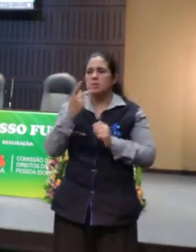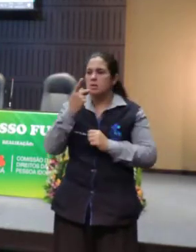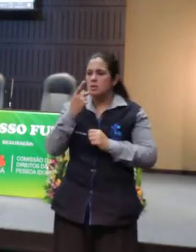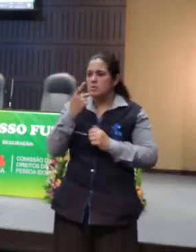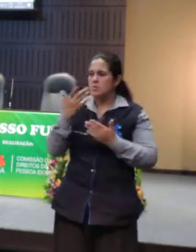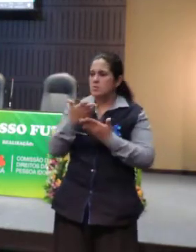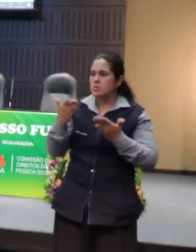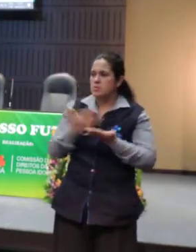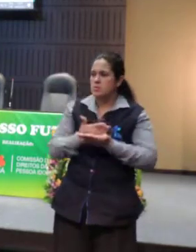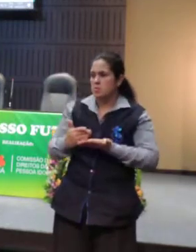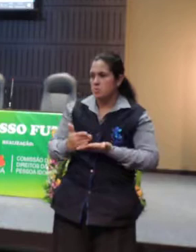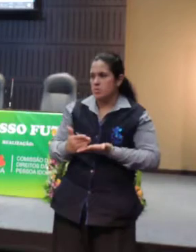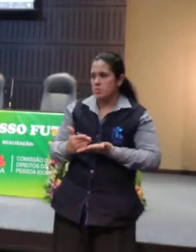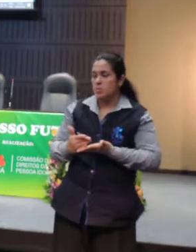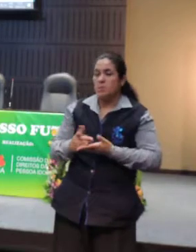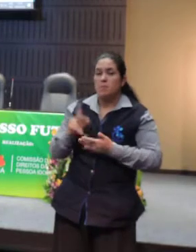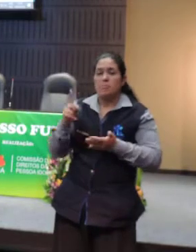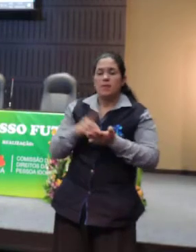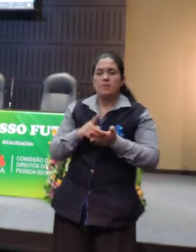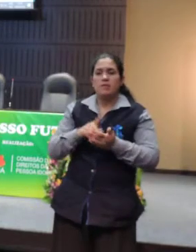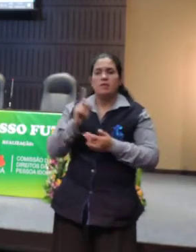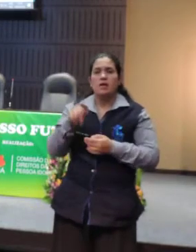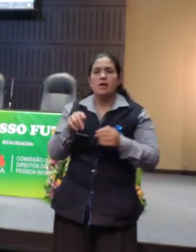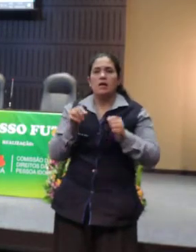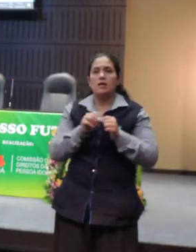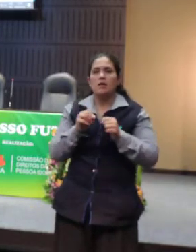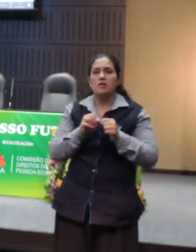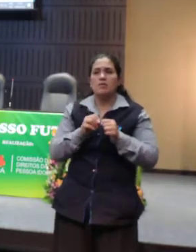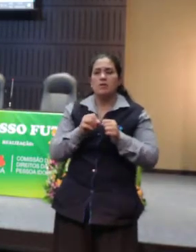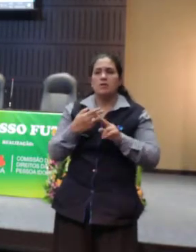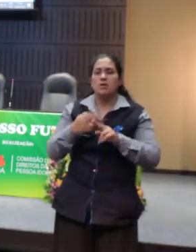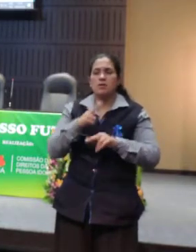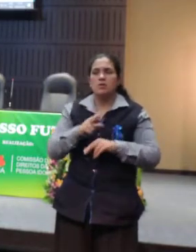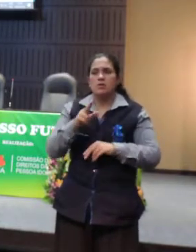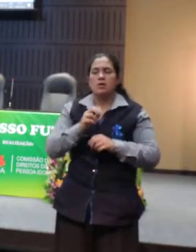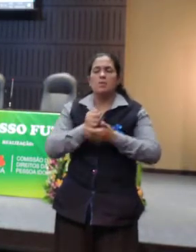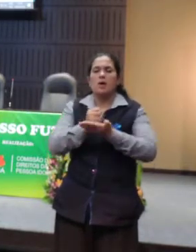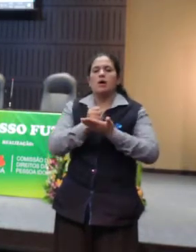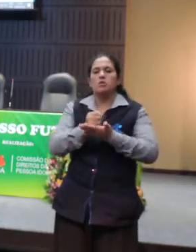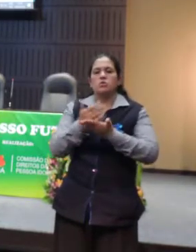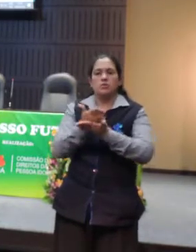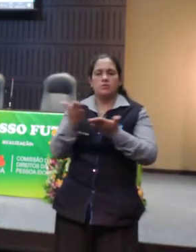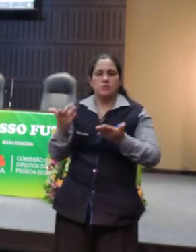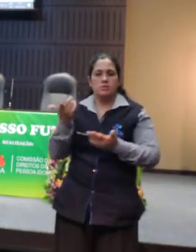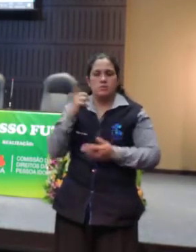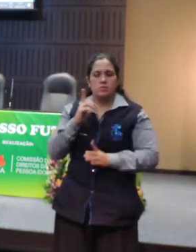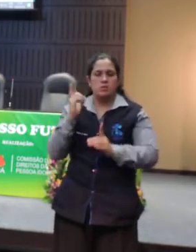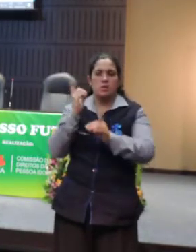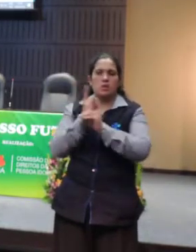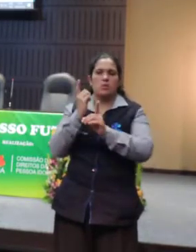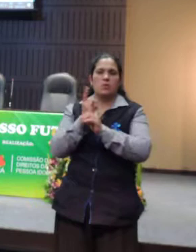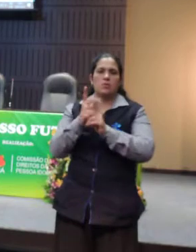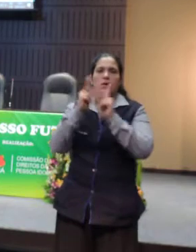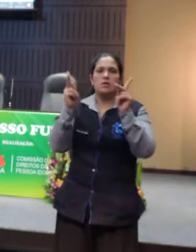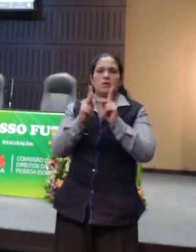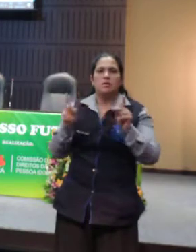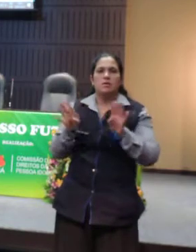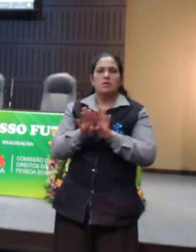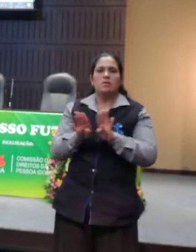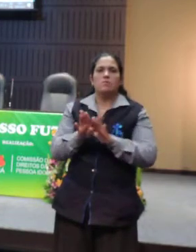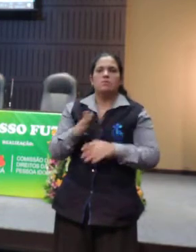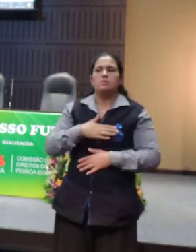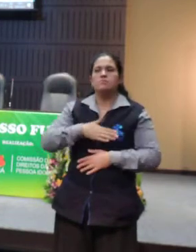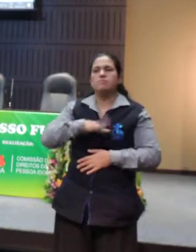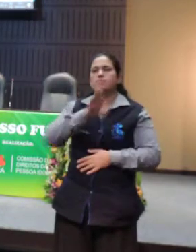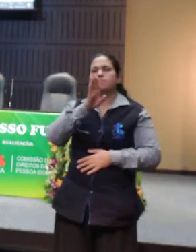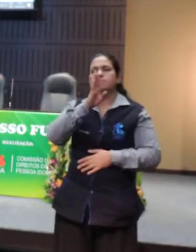dizendo para vocês no início. Ela nada mais é do que uma ferramenta para que você encontre essa paz e possa silenciar